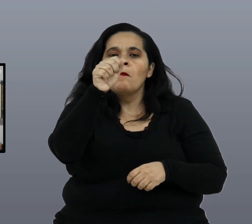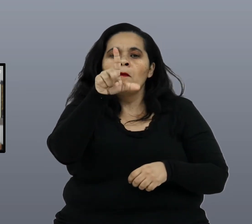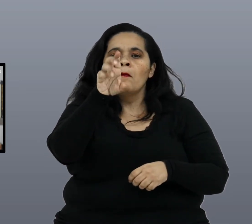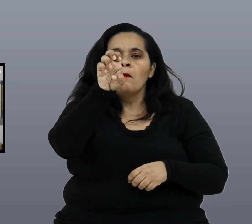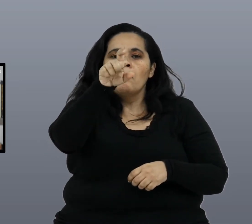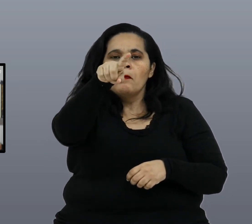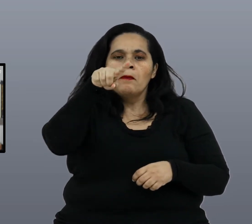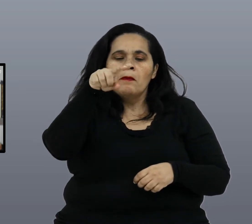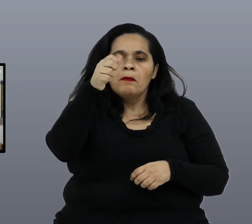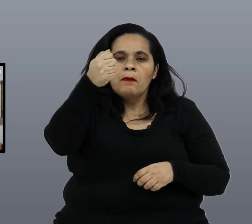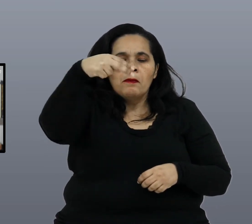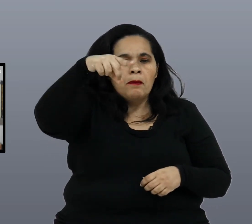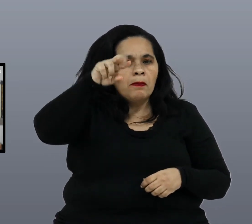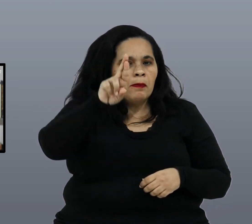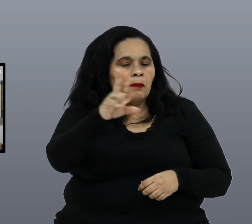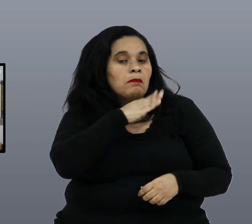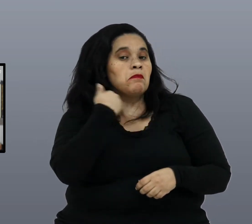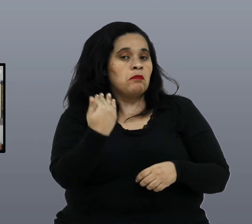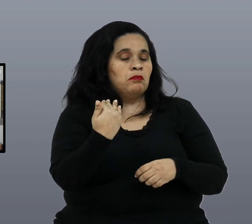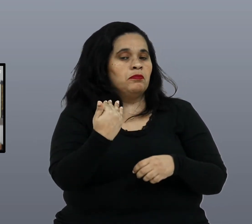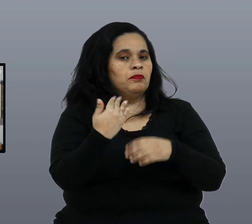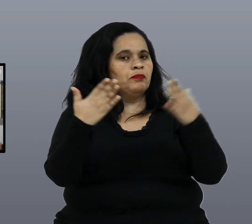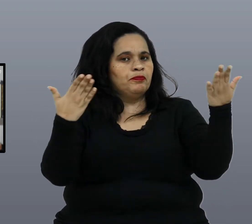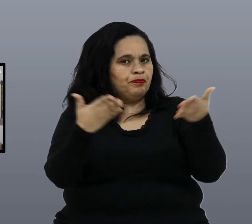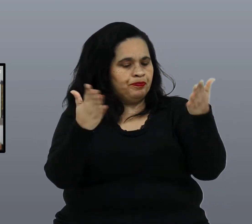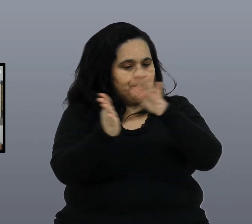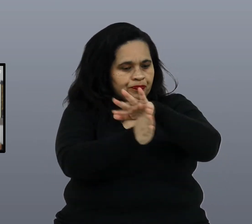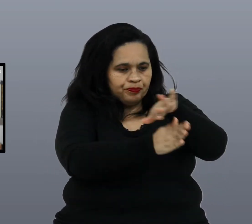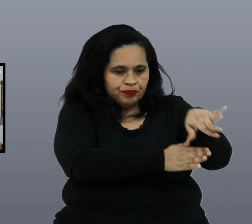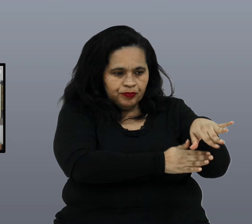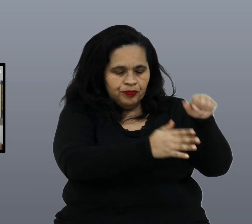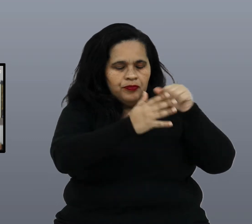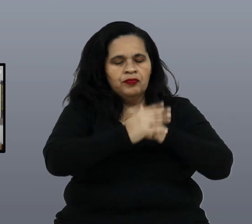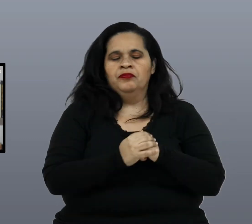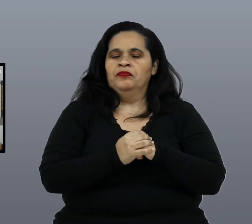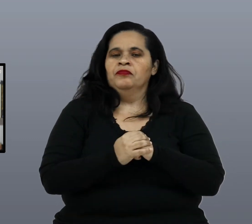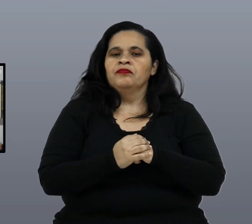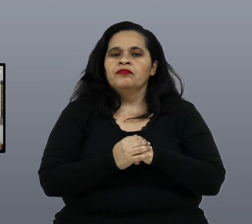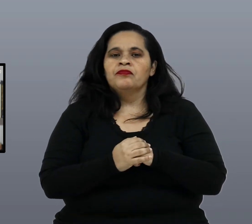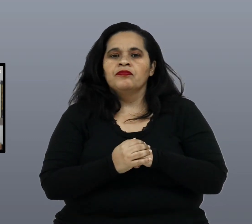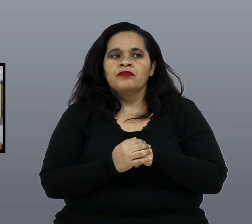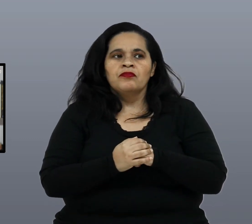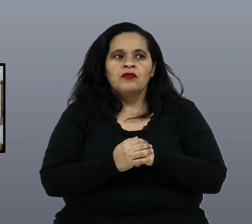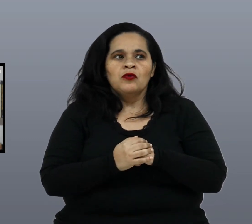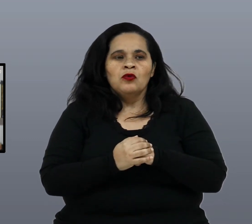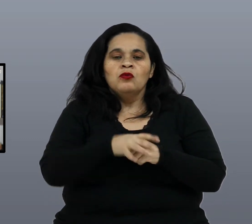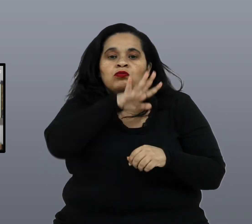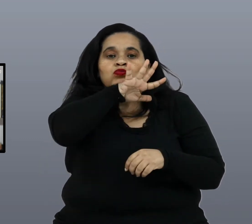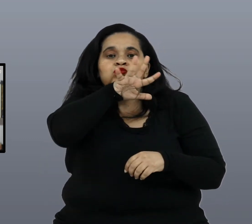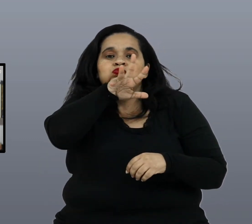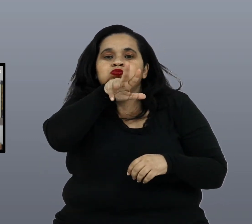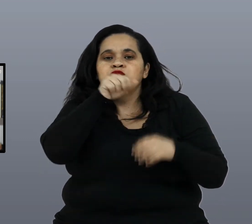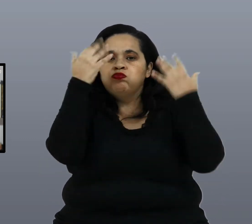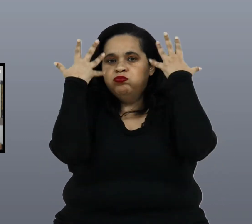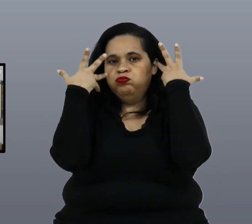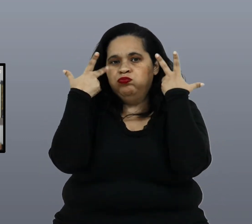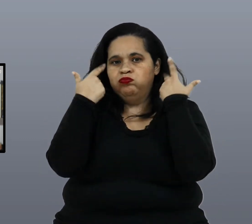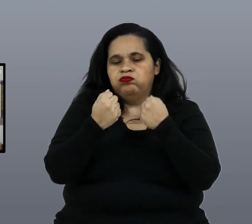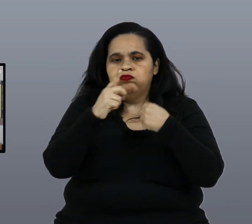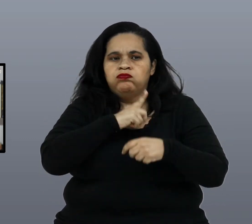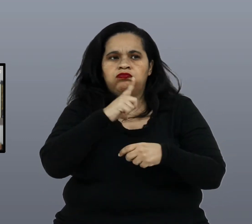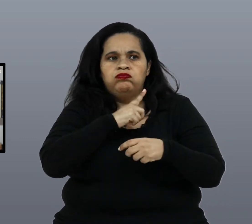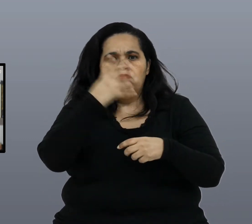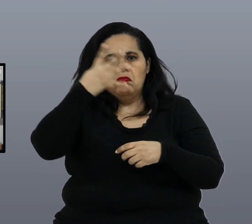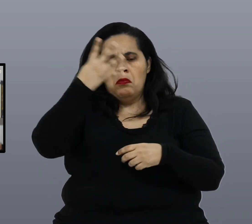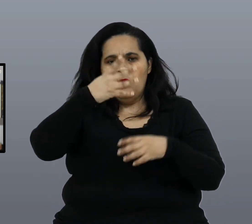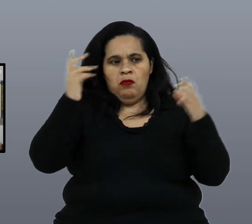4 cabeças, então o que é isso? Então até a história também já relata isso para nós. Tinha 4 asas e 4 cabeças. O que